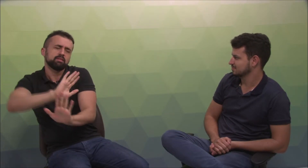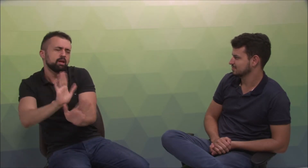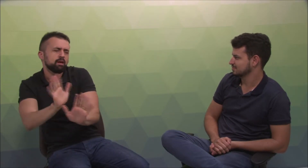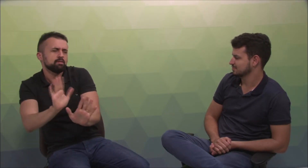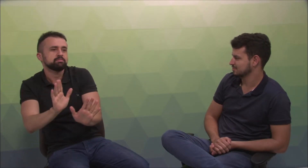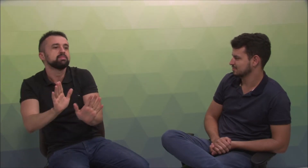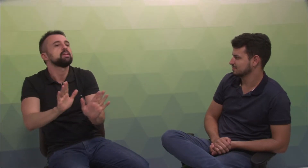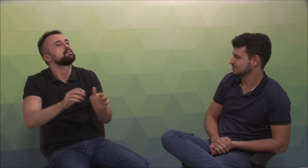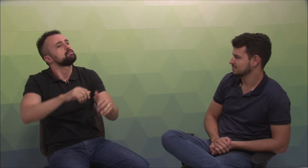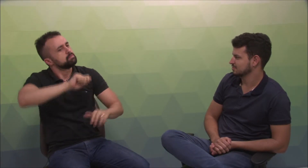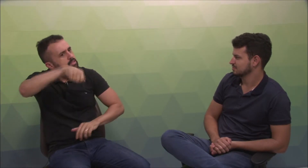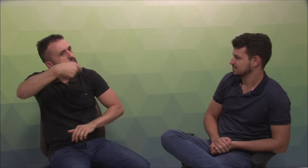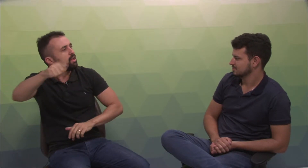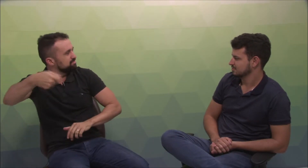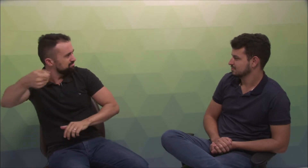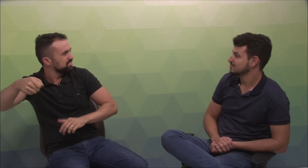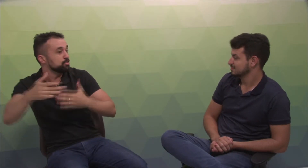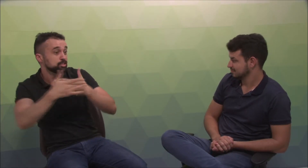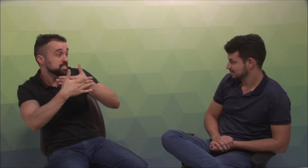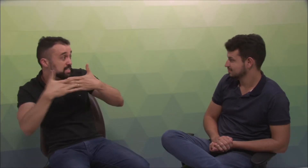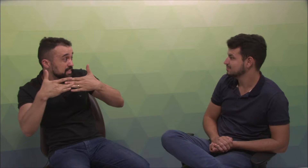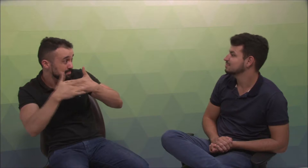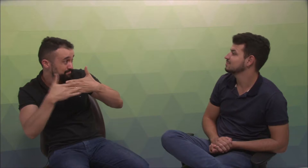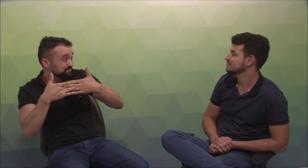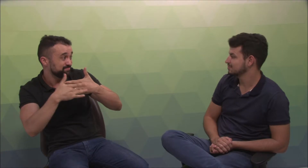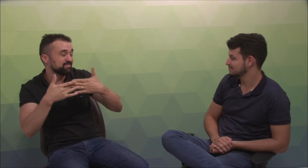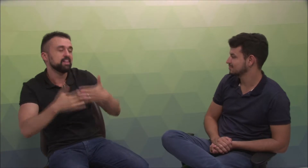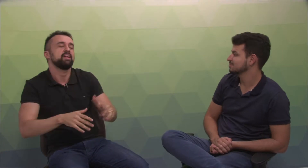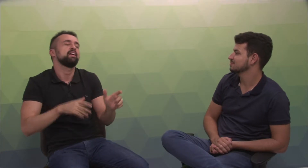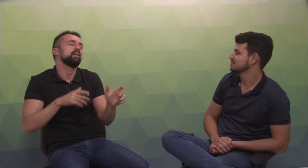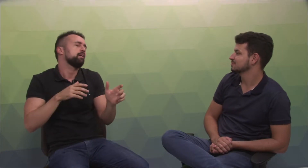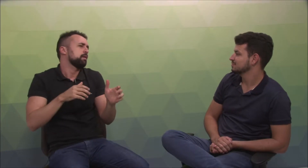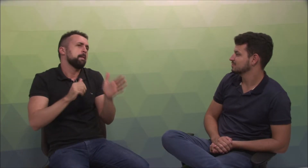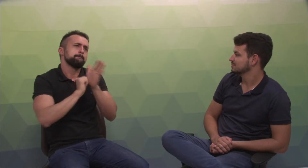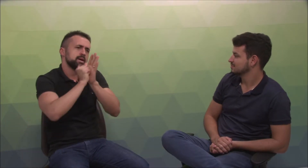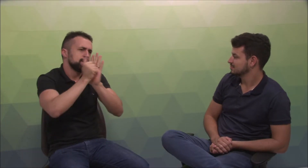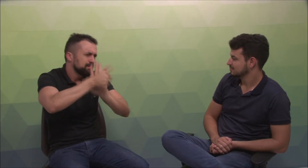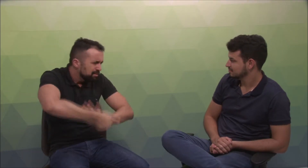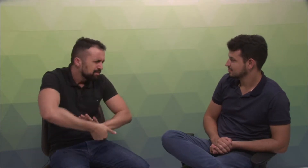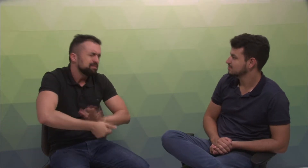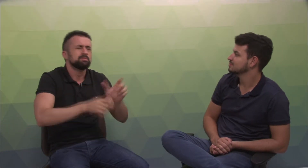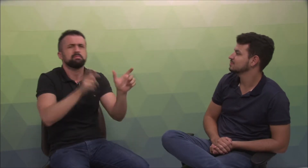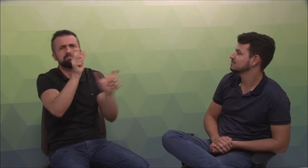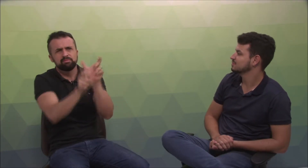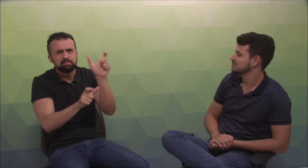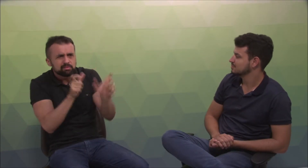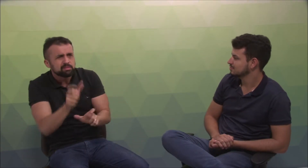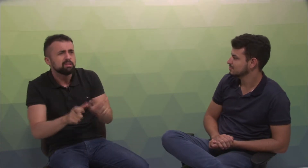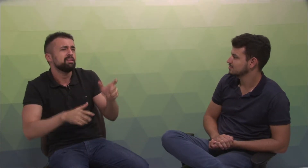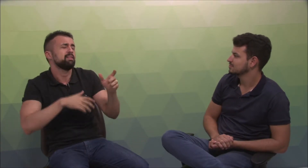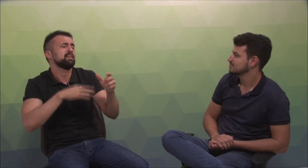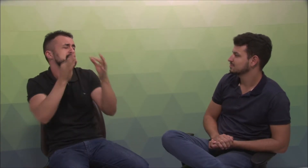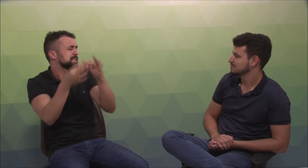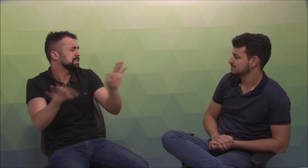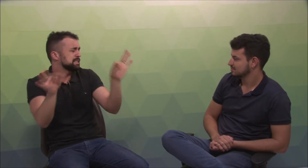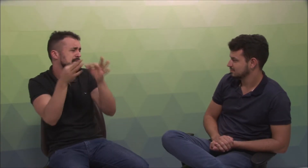pantomimas. São signos linguísticos com parâmetros, fonologia,